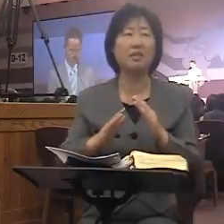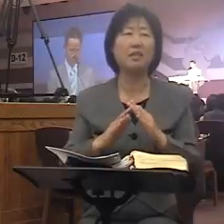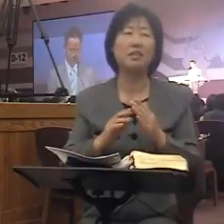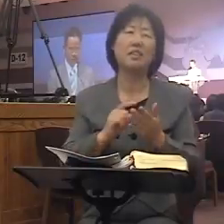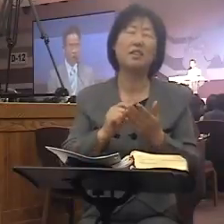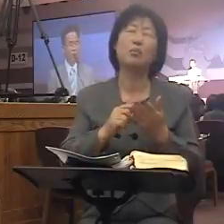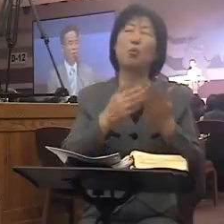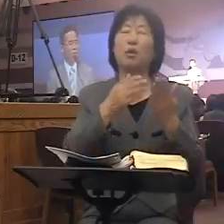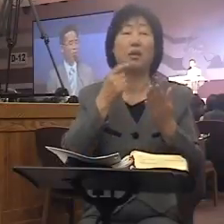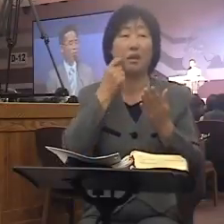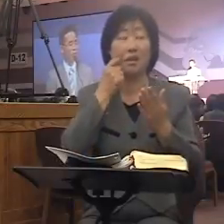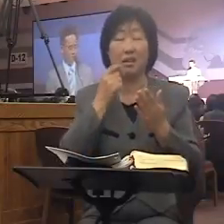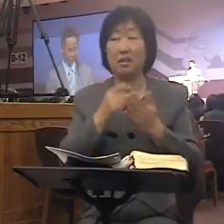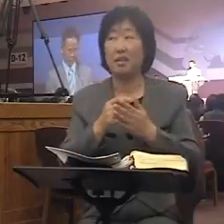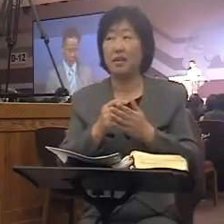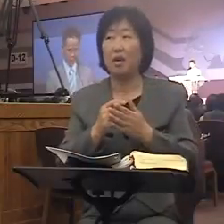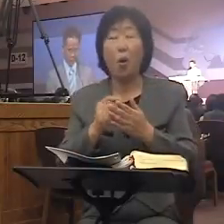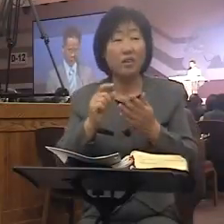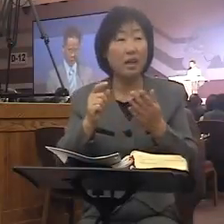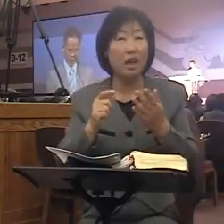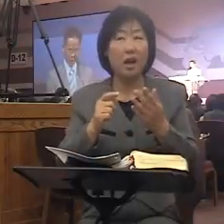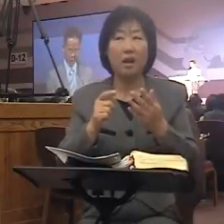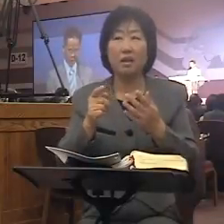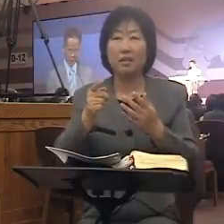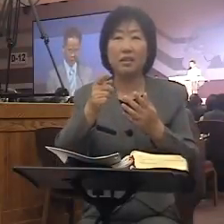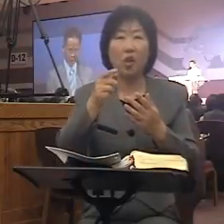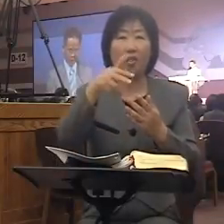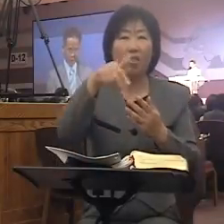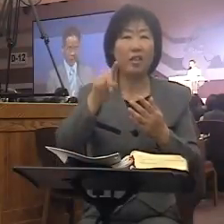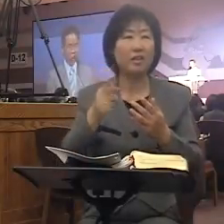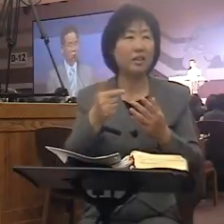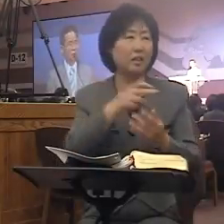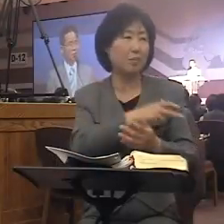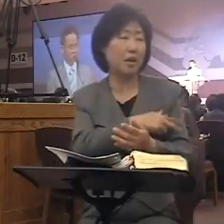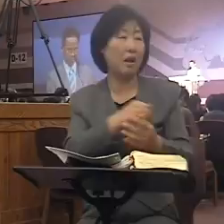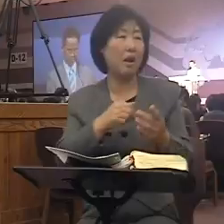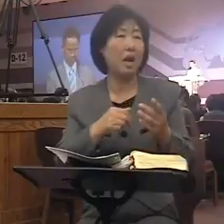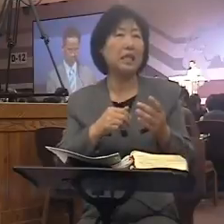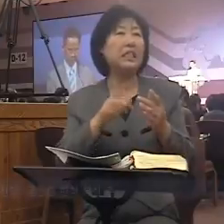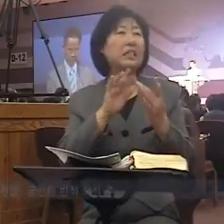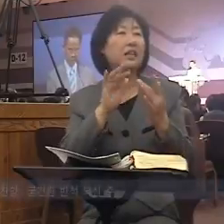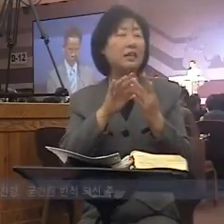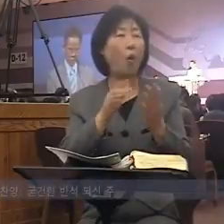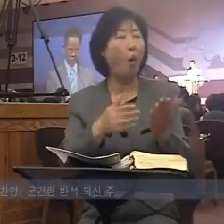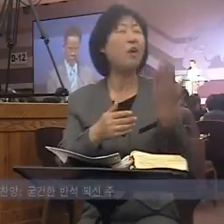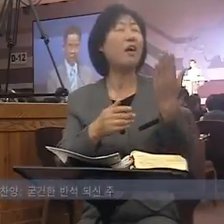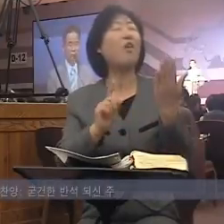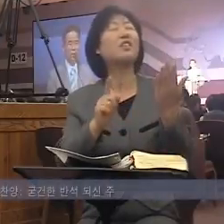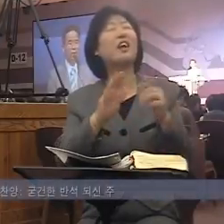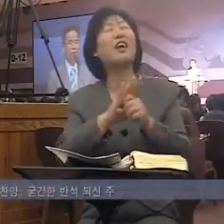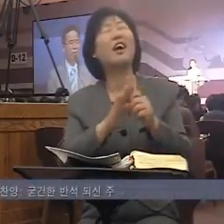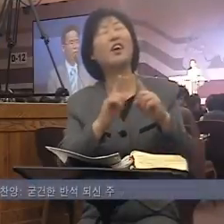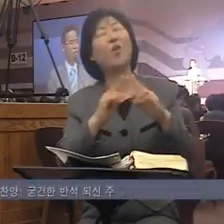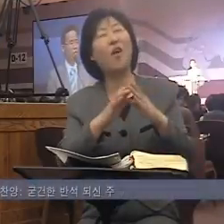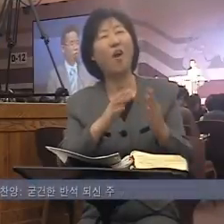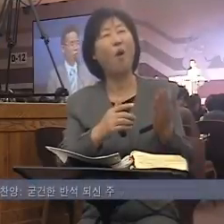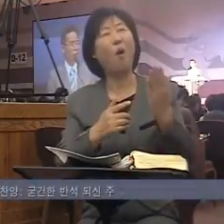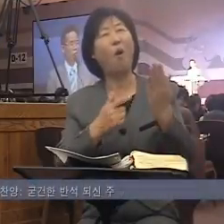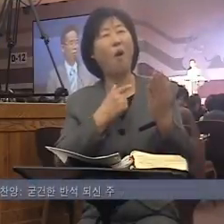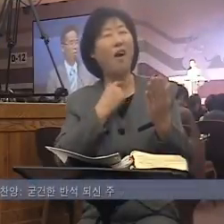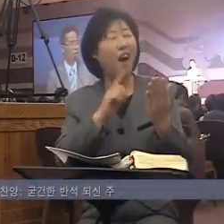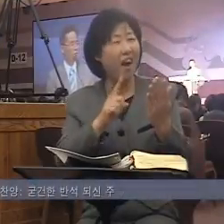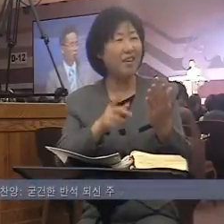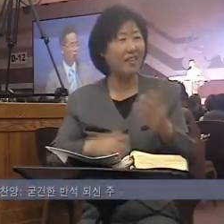바랍니다. 이제 3부 영광 찬양대에서 그리고 사랑하는 오케스트라와 함께 굳건한 반석 되신